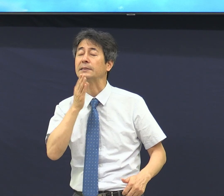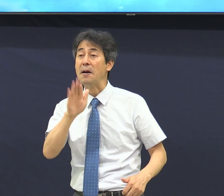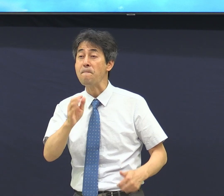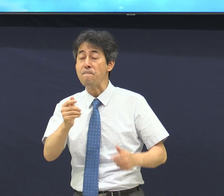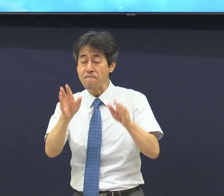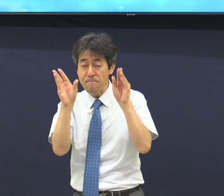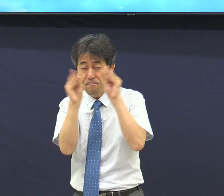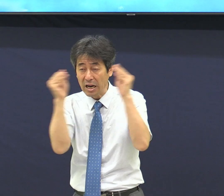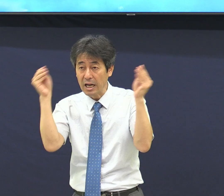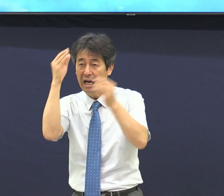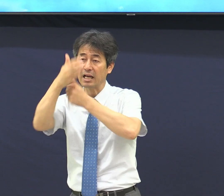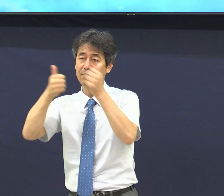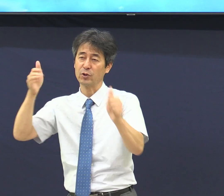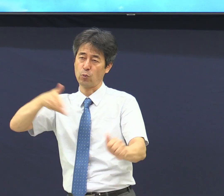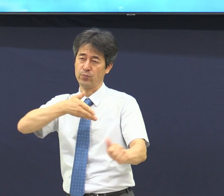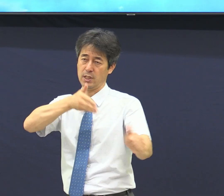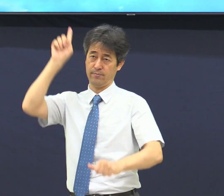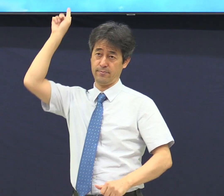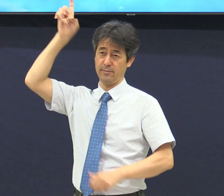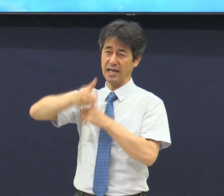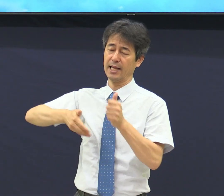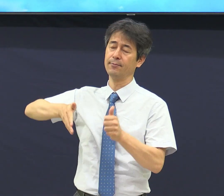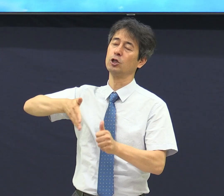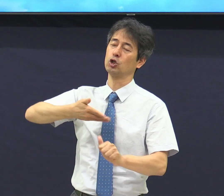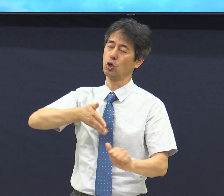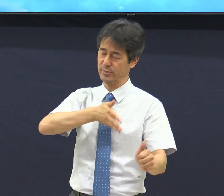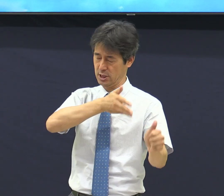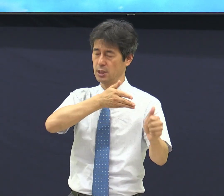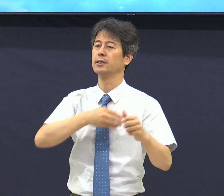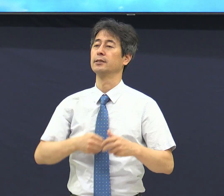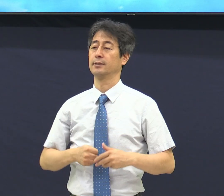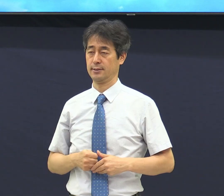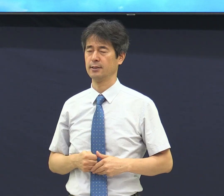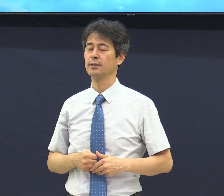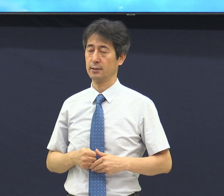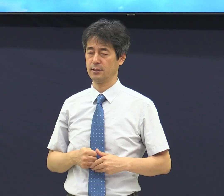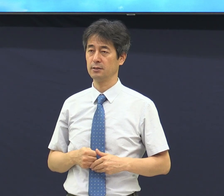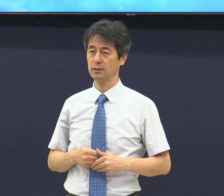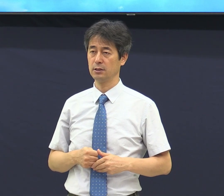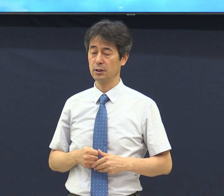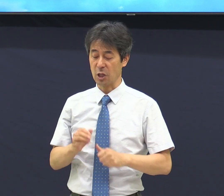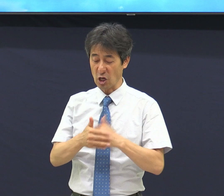물론 자신의 생각 맞지만 그것은 또한 하나님의 섭리하심이었던 것이죠.